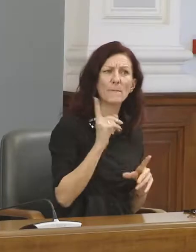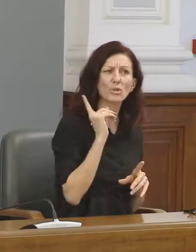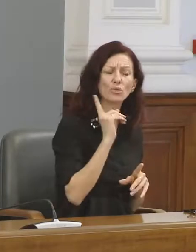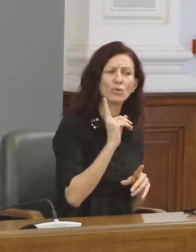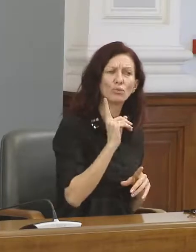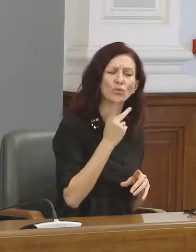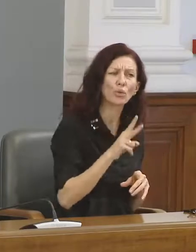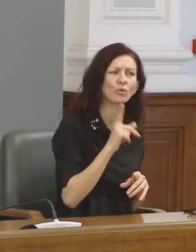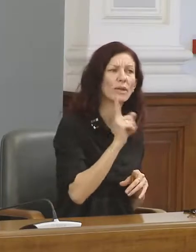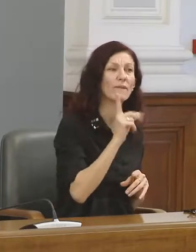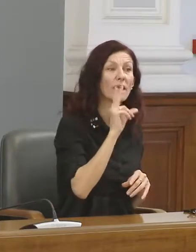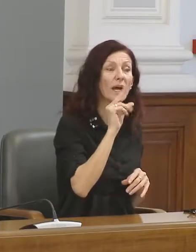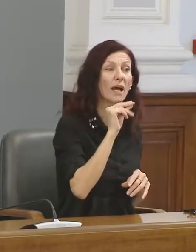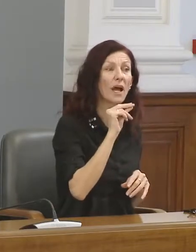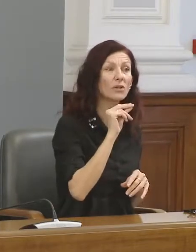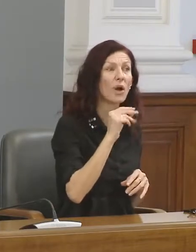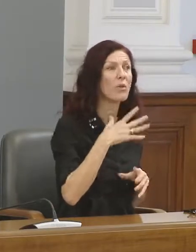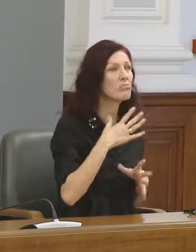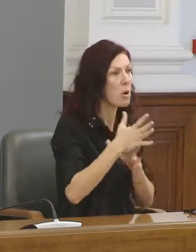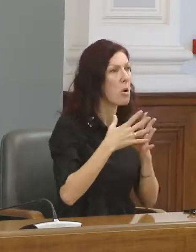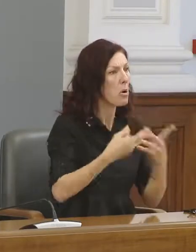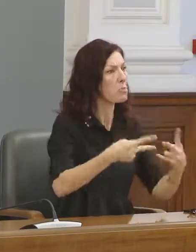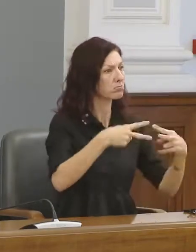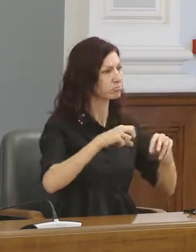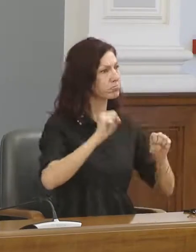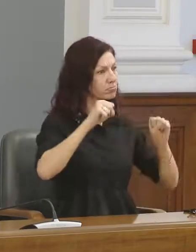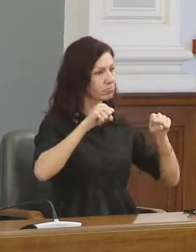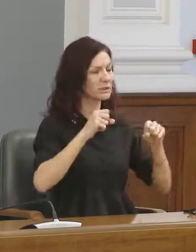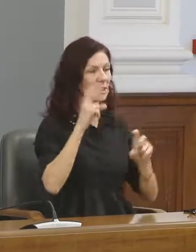че доста хора откликват.